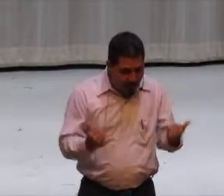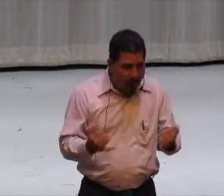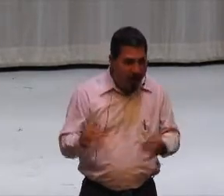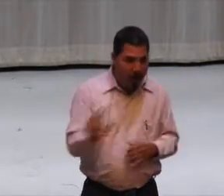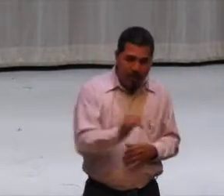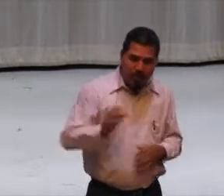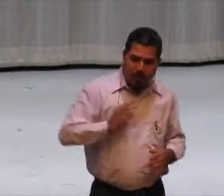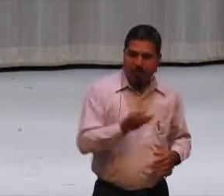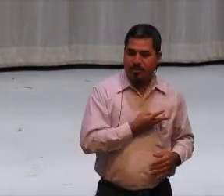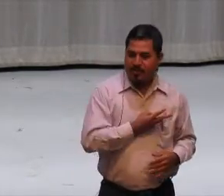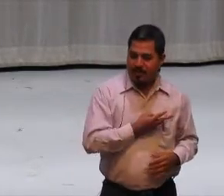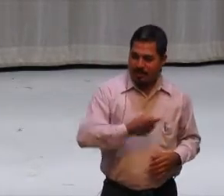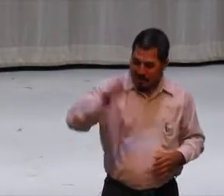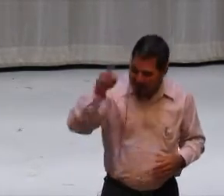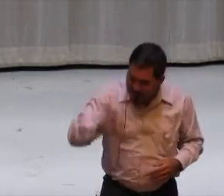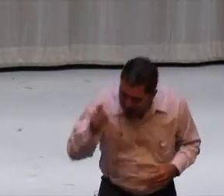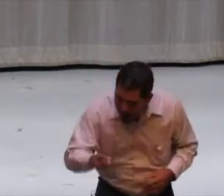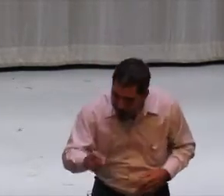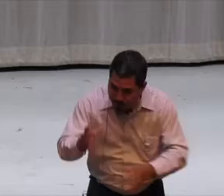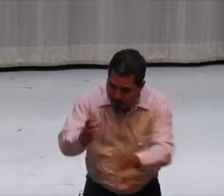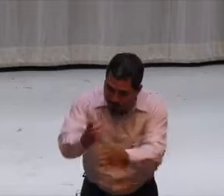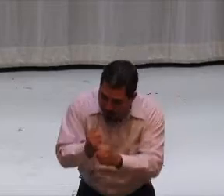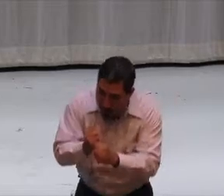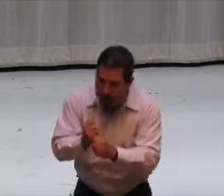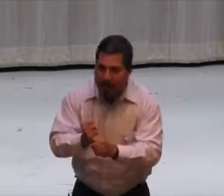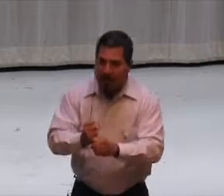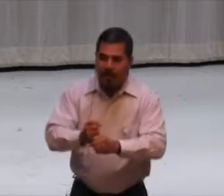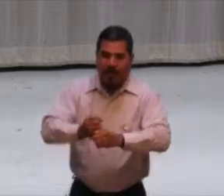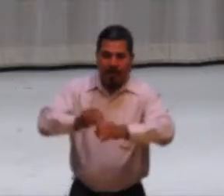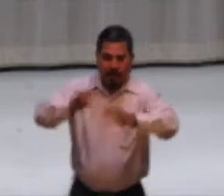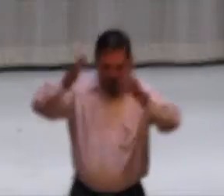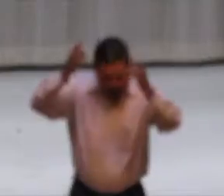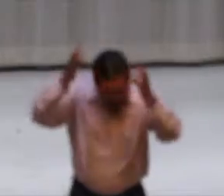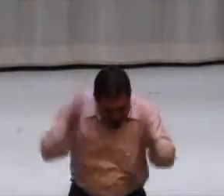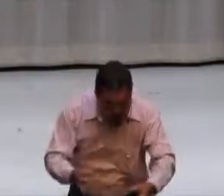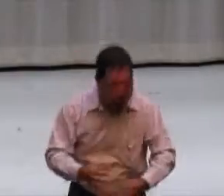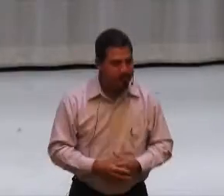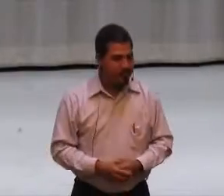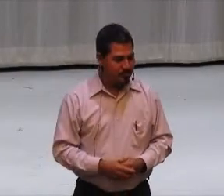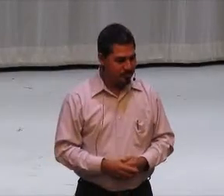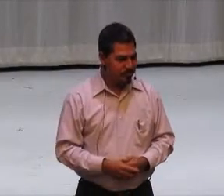Ahora igual nosotros necesitamos tomar una decisión.